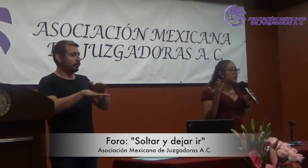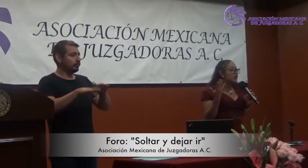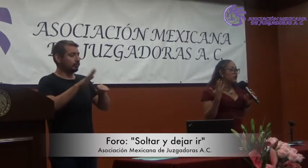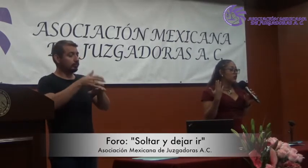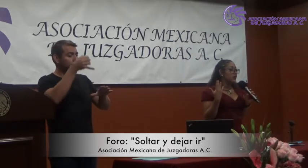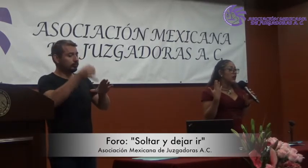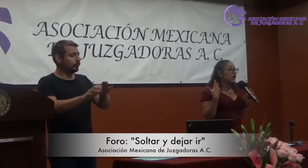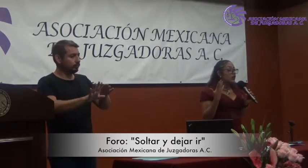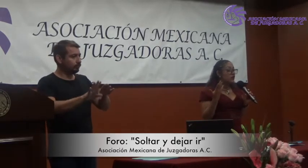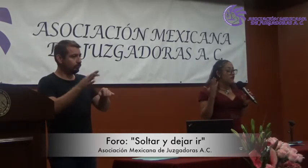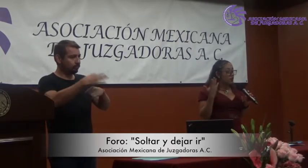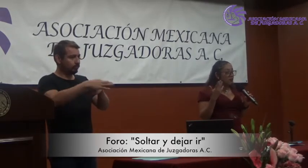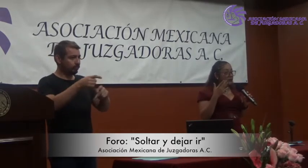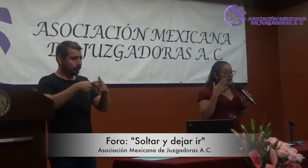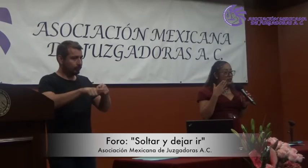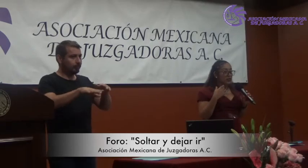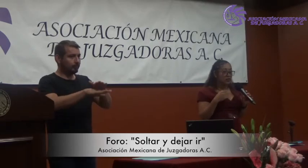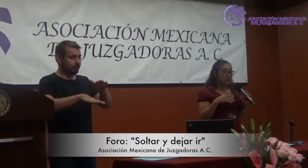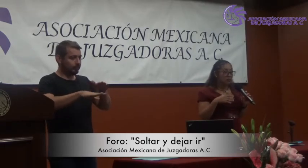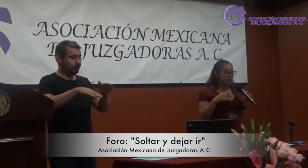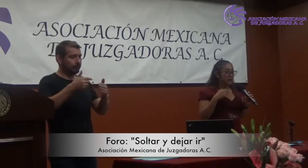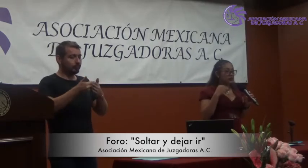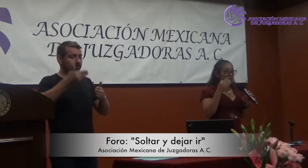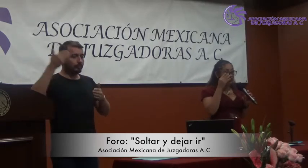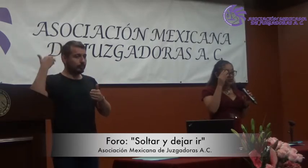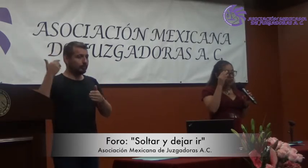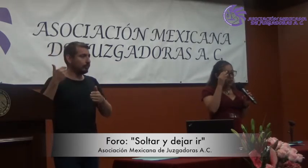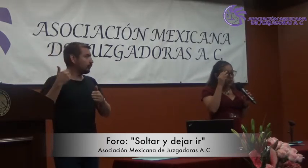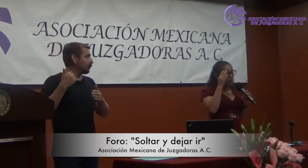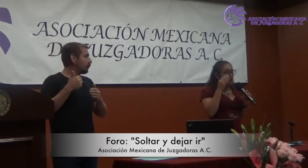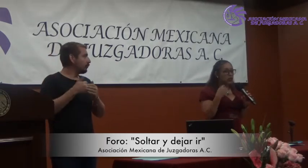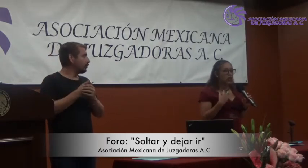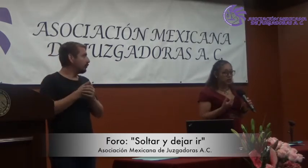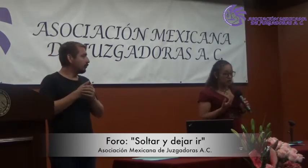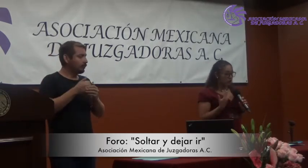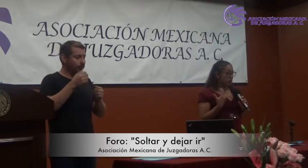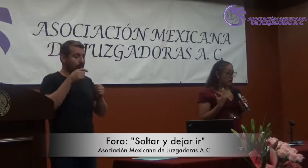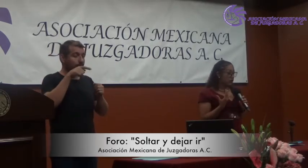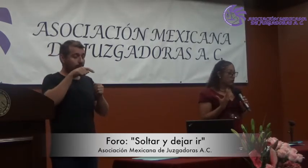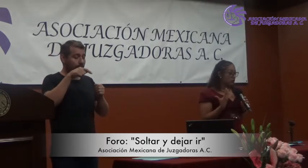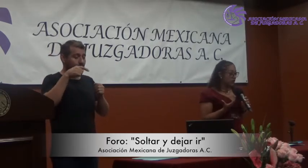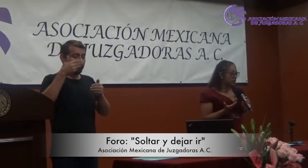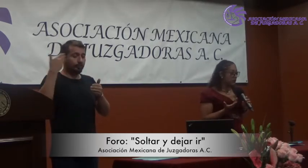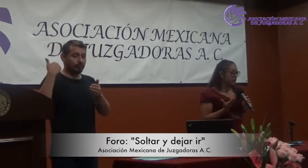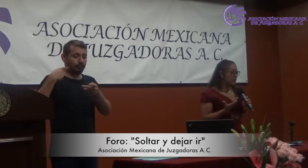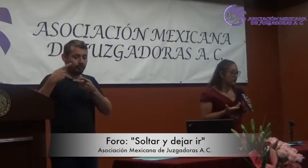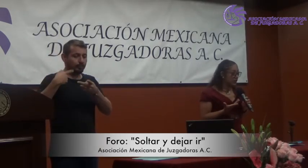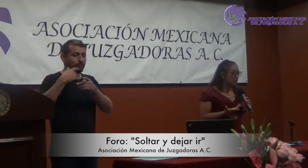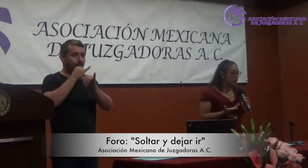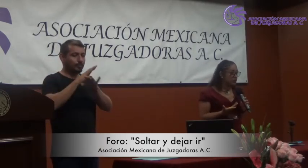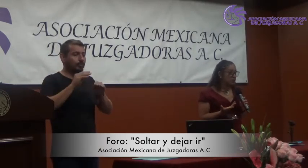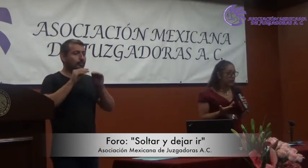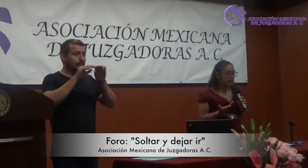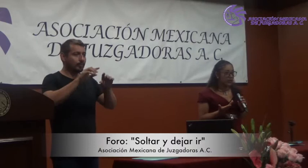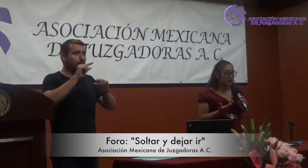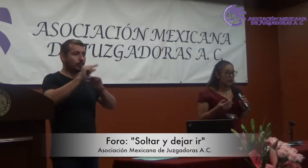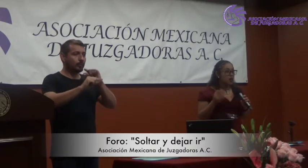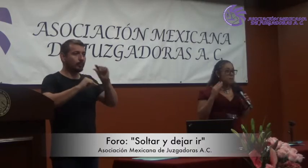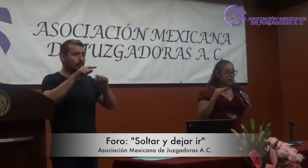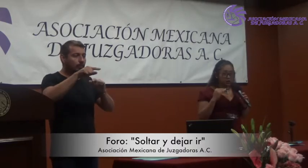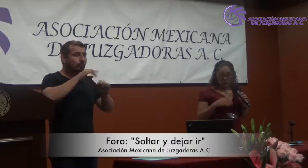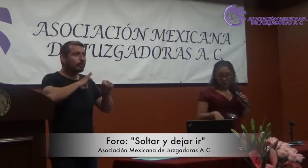habían tenido algo de información anterior, pues nos podíamos ir con algo de información más avanzada, más